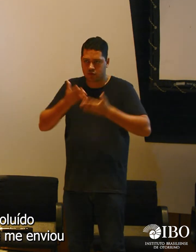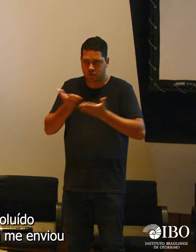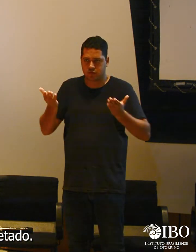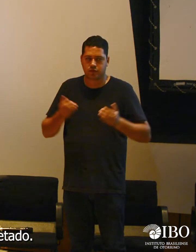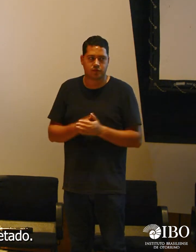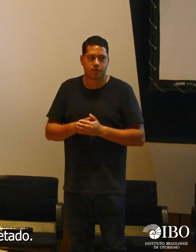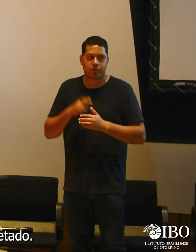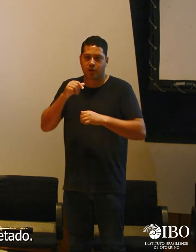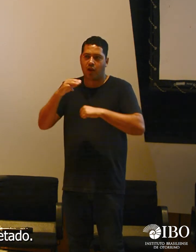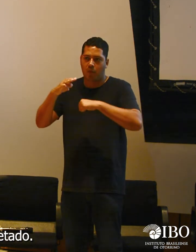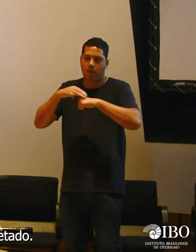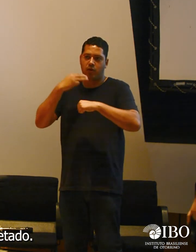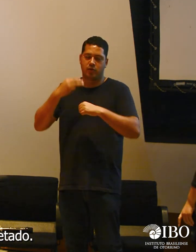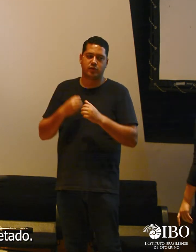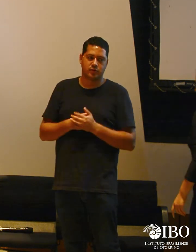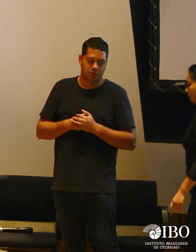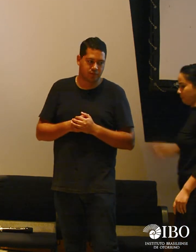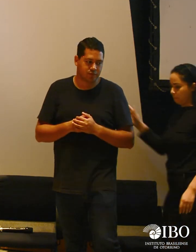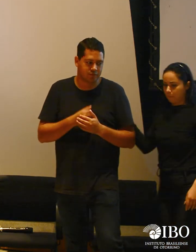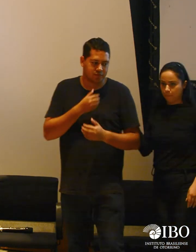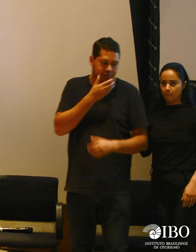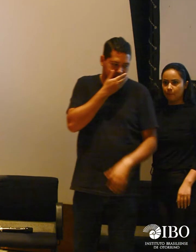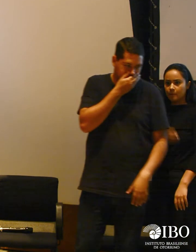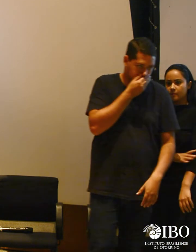me enviou, e realmente a gente tem injetado,